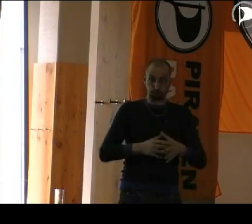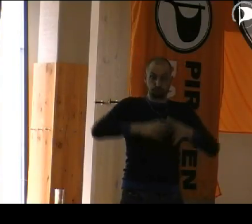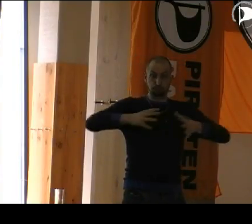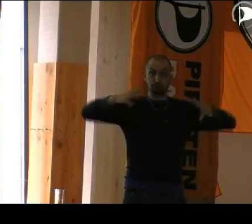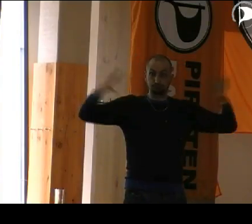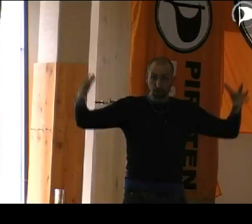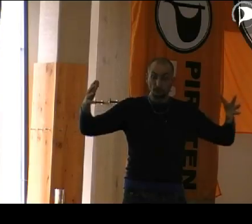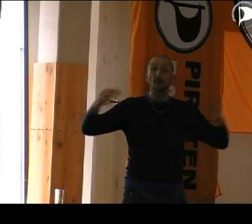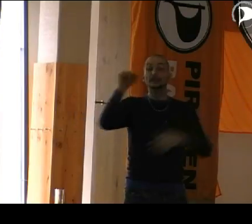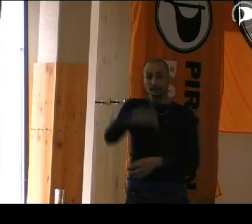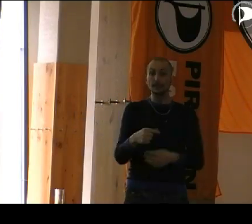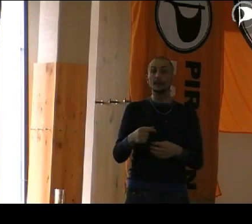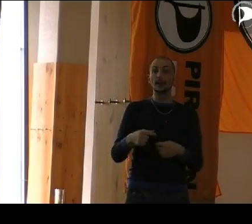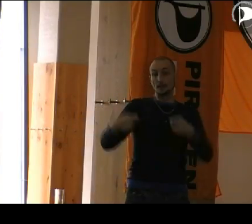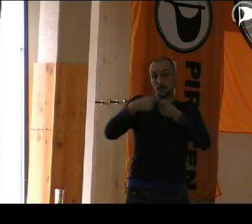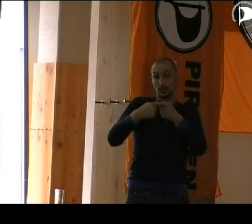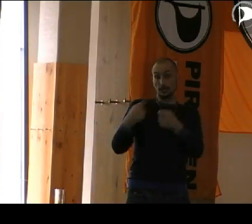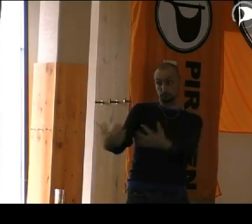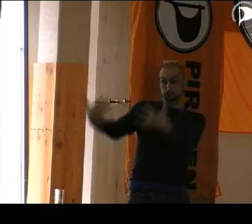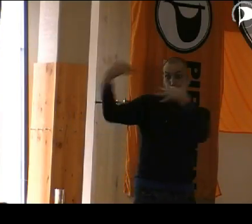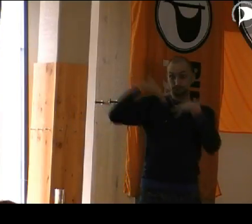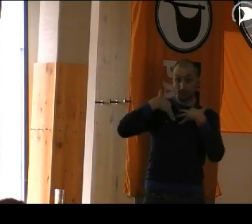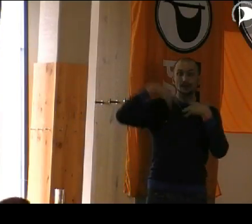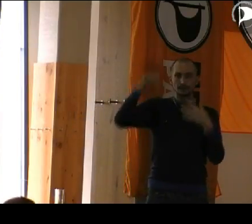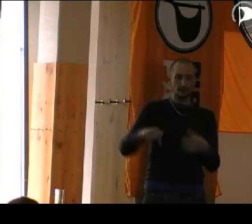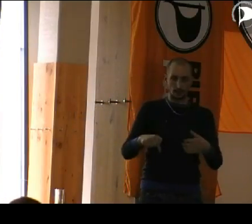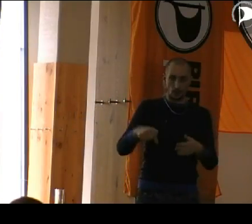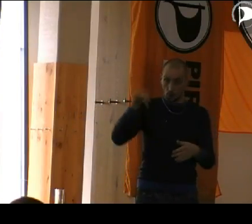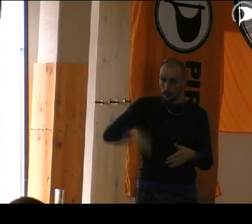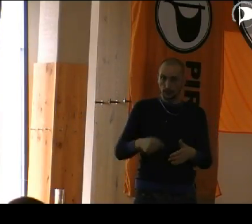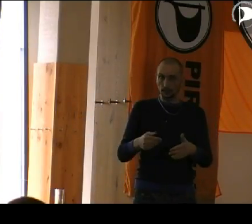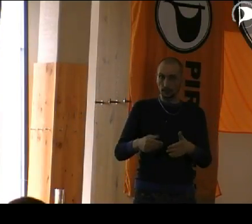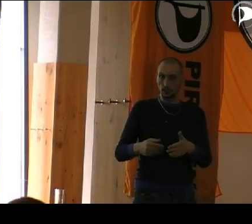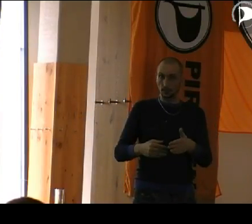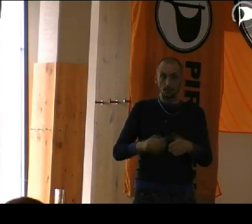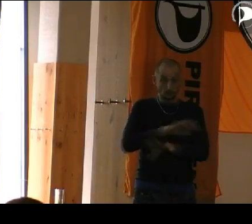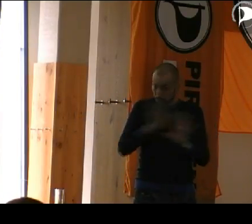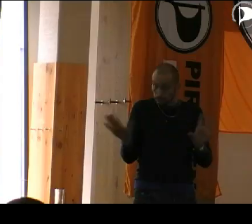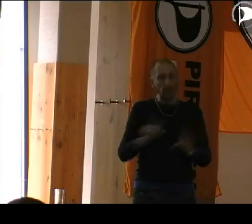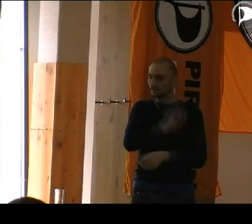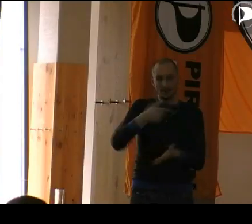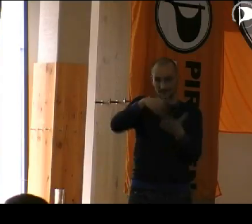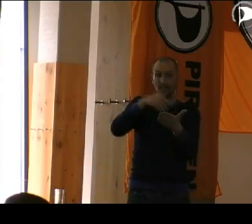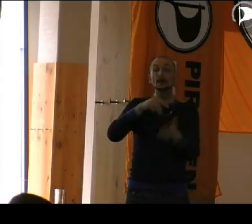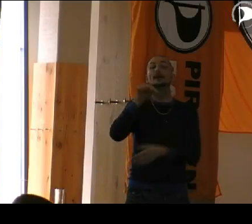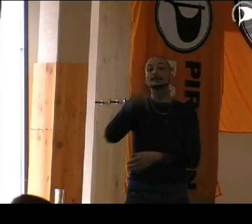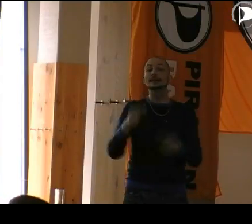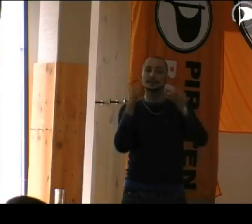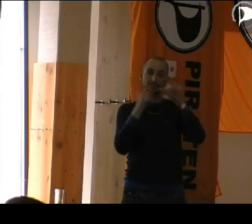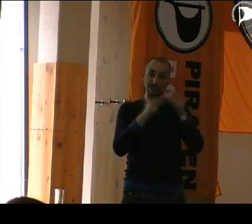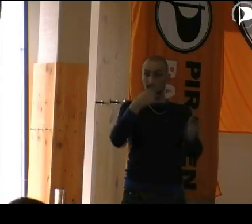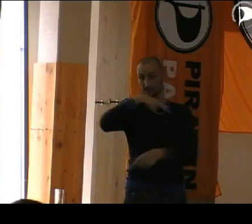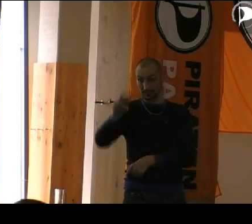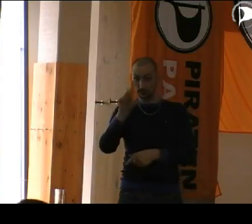in dieser mit wiederanstellung endet bis heute nicht in dem zeitraum von september 2011 bis heute